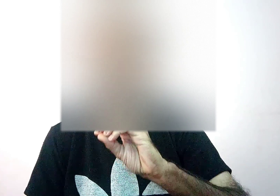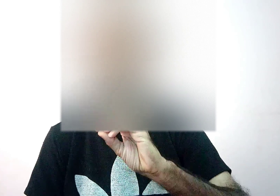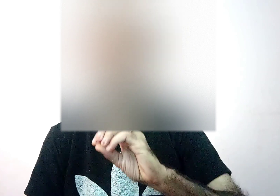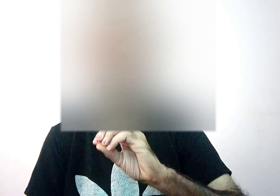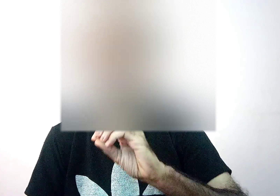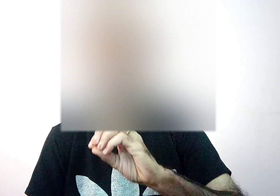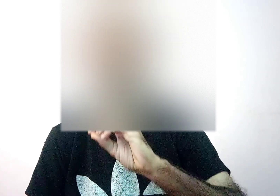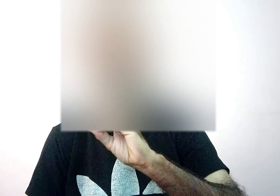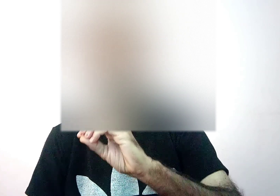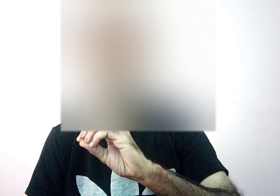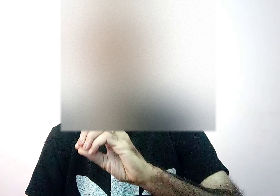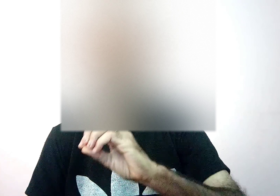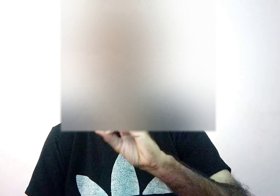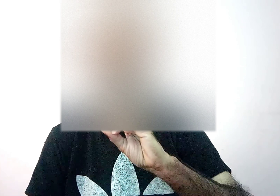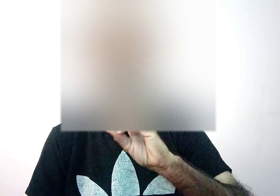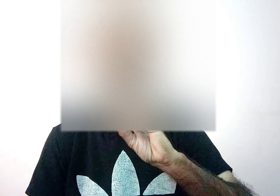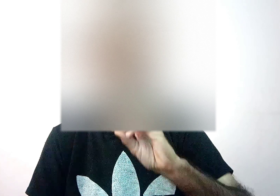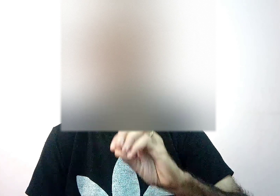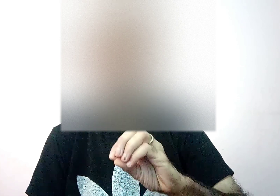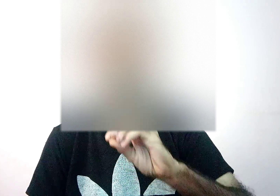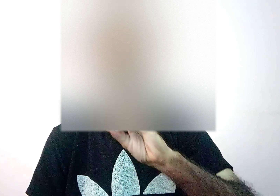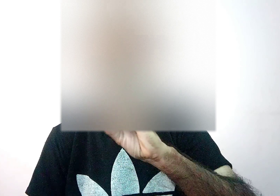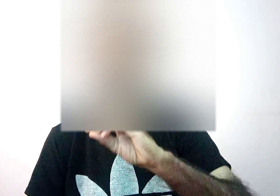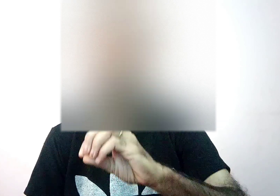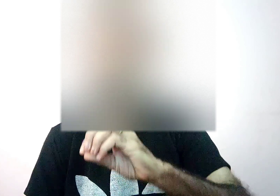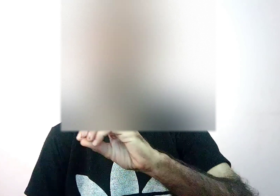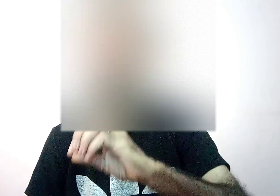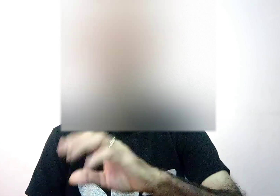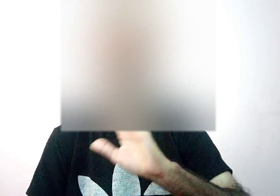تم إجراءها في شهر 8 دي انتخابات شرعية بالفعل،